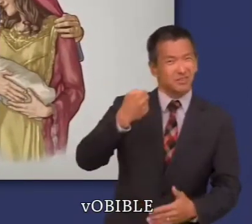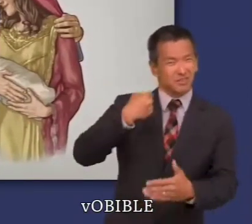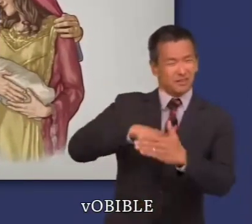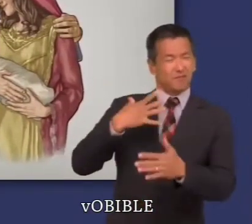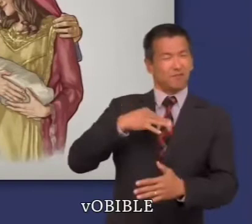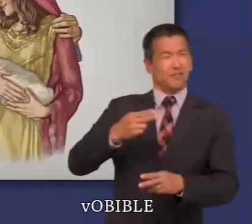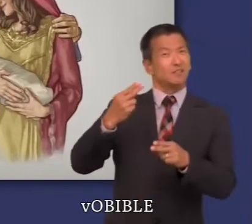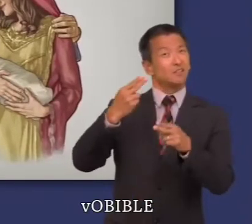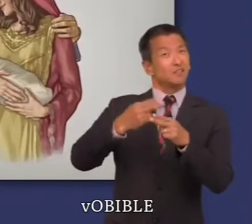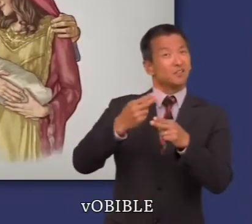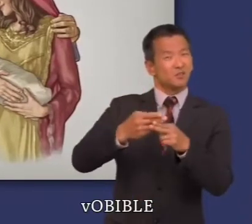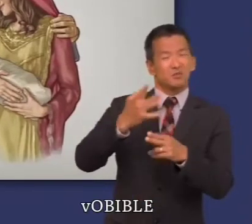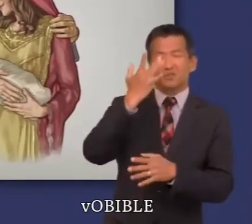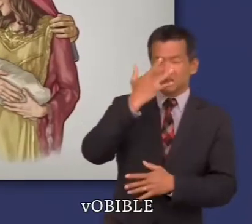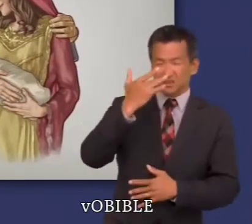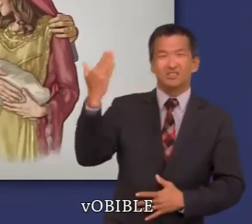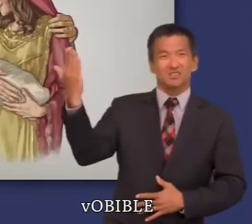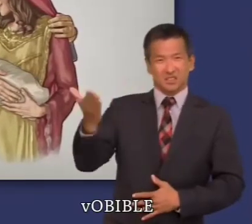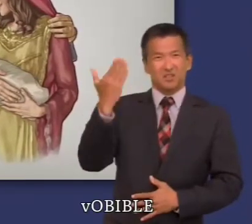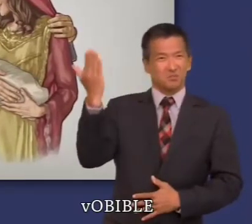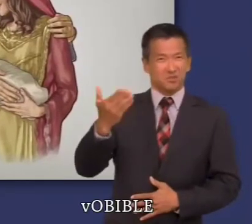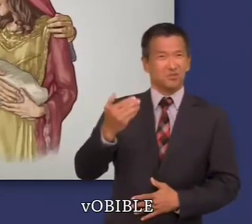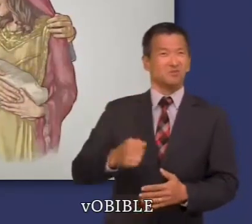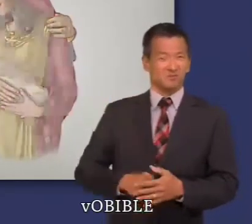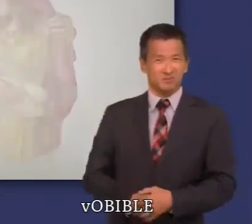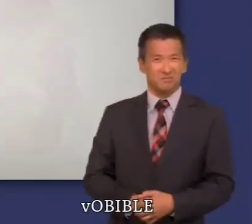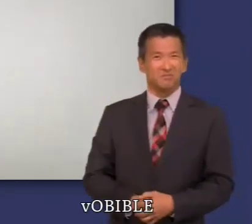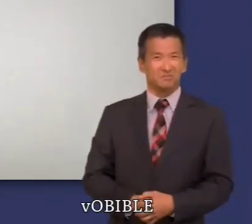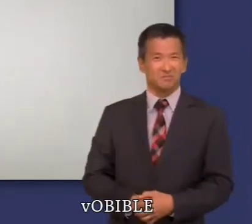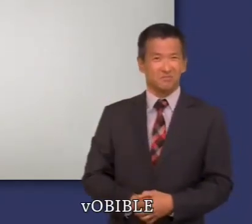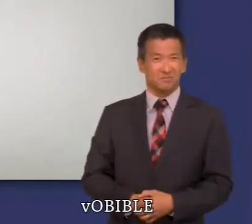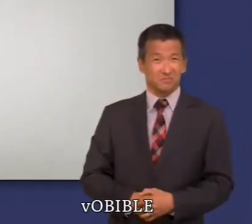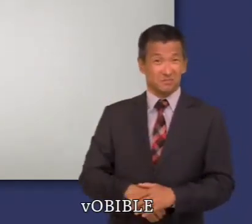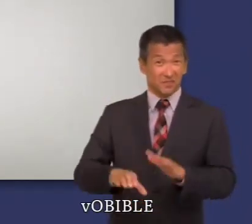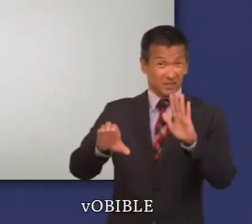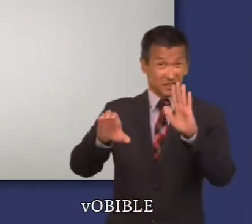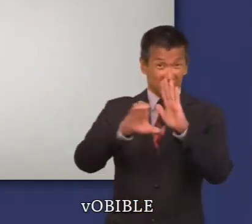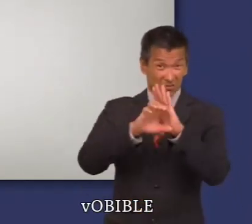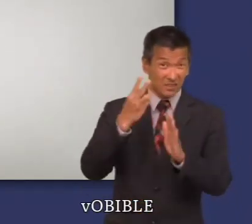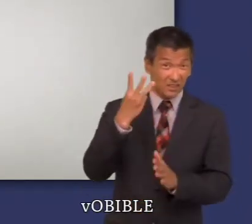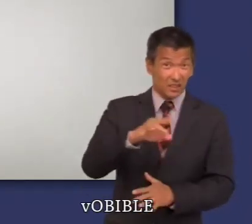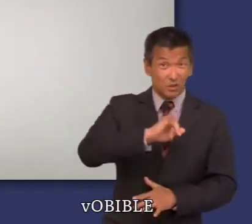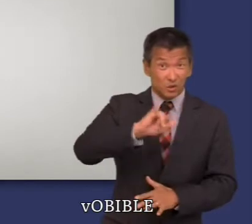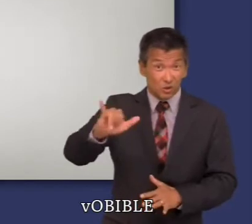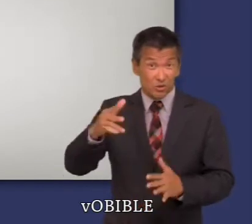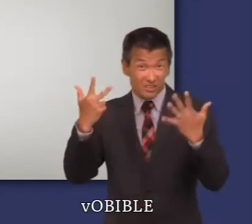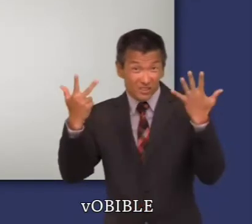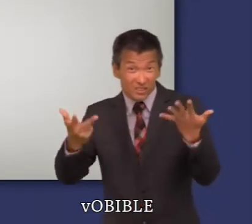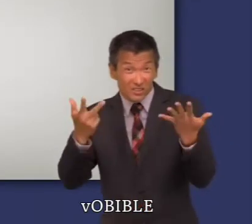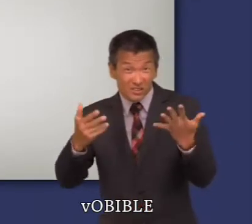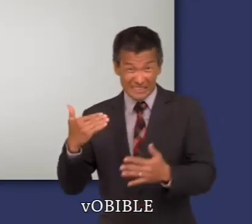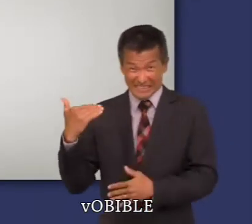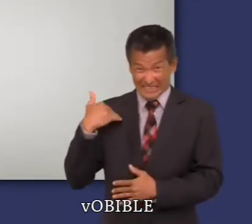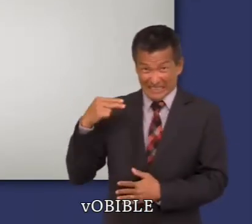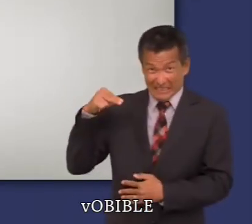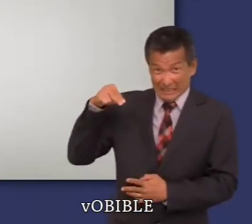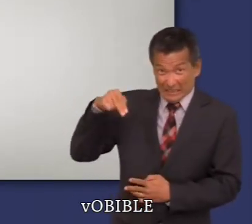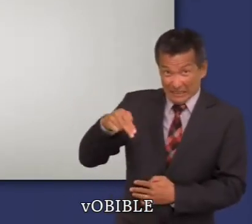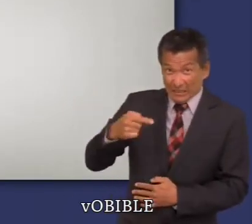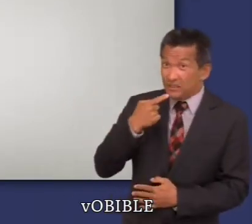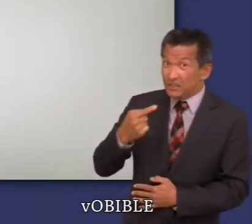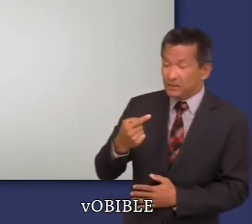Les chapitres 8 et 10 parlent des victoires de David sur les Amalécites, les Moabites, les Philistins et d'autres